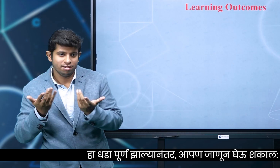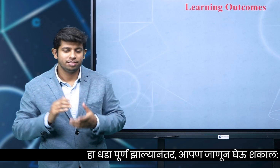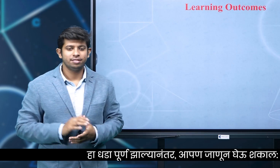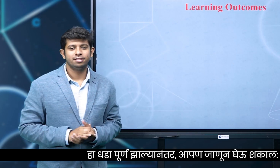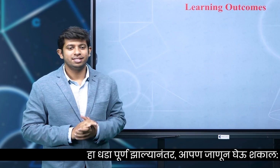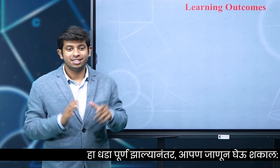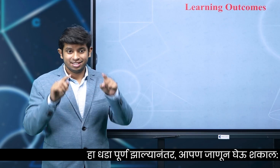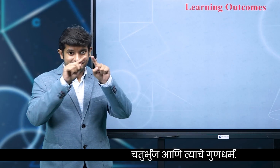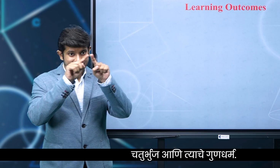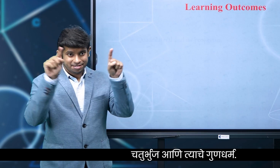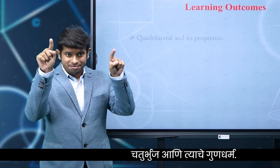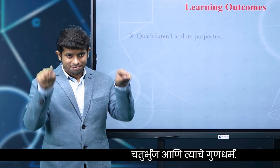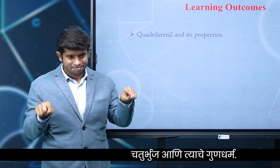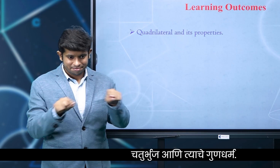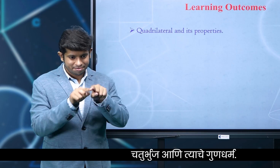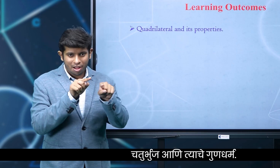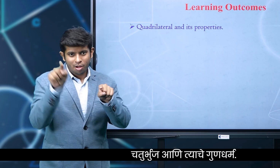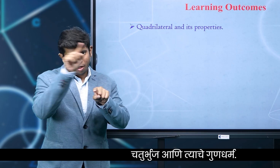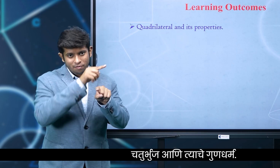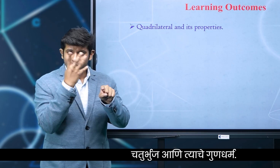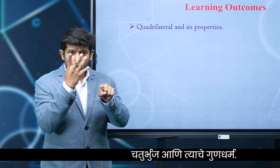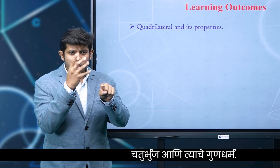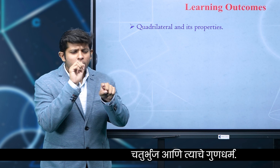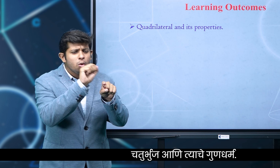घेऊ शकाल चतुर्भुज आणि त्याचे गुणधर्म.